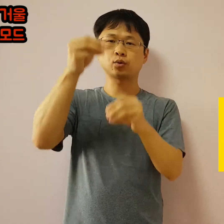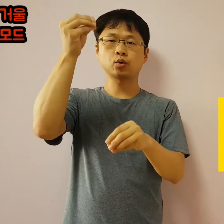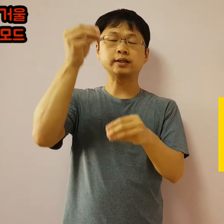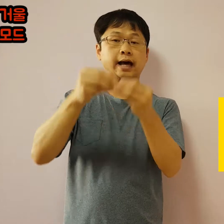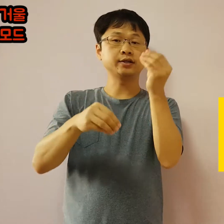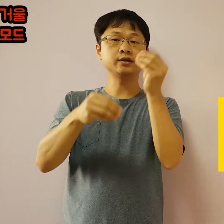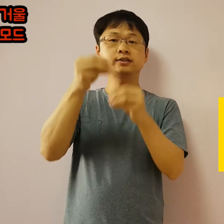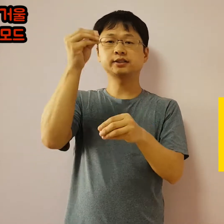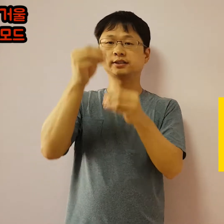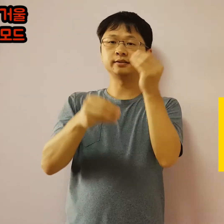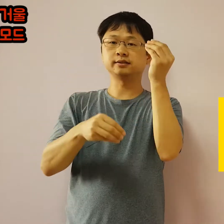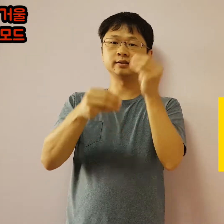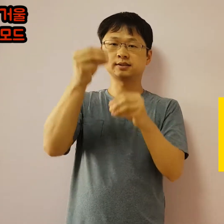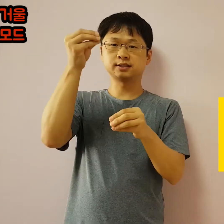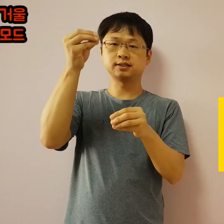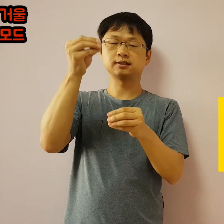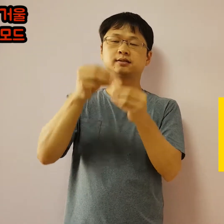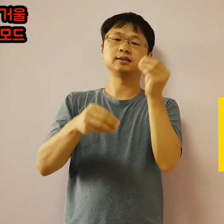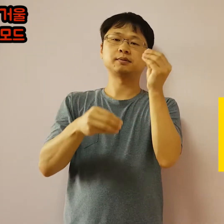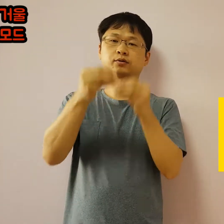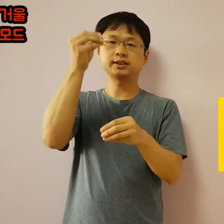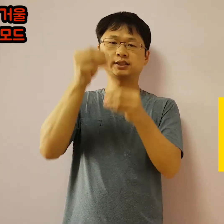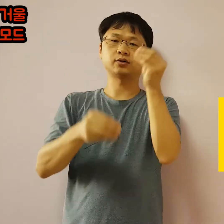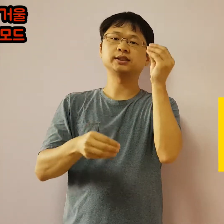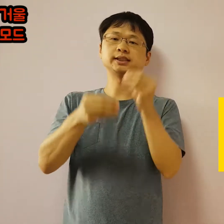위아래로 나뉘어져 있는 글. 이것이 바로 시죠. 시.